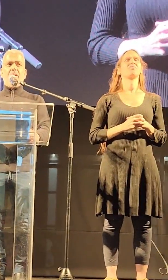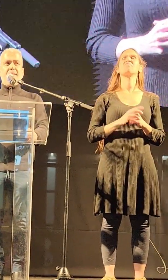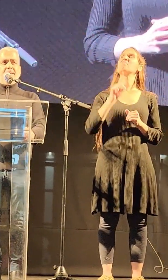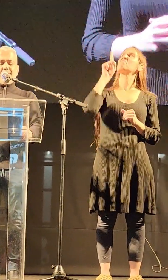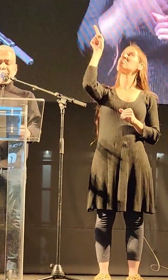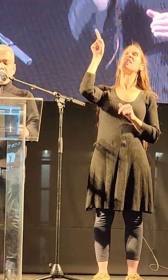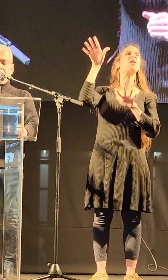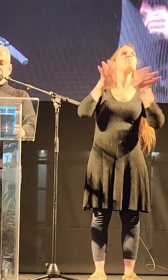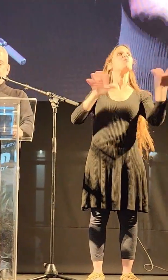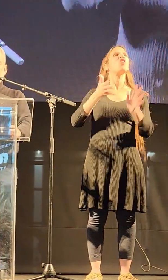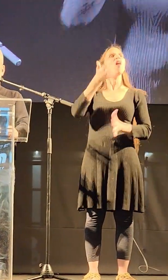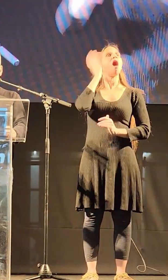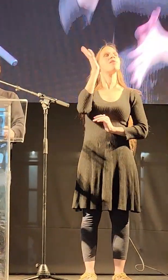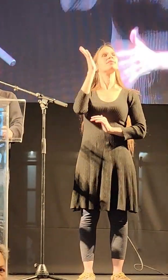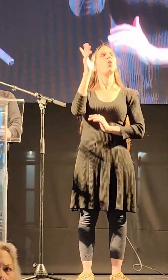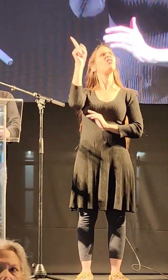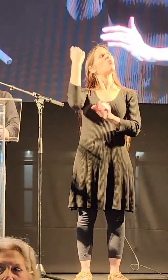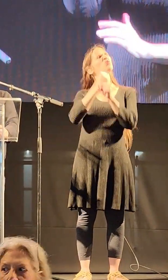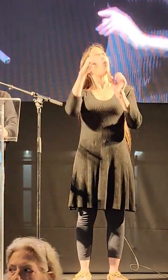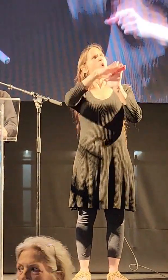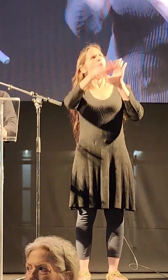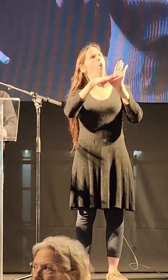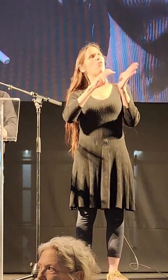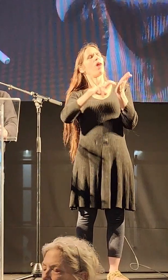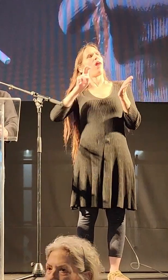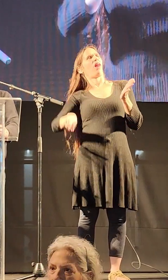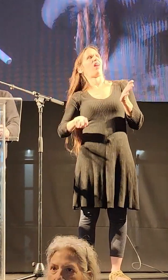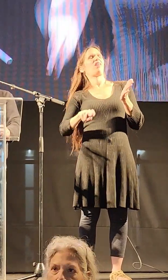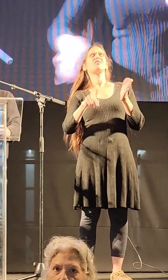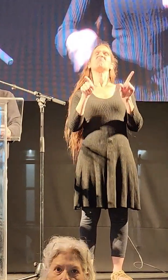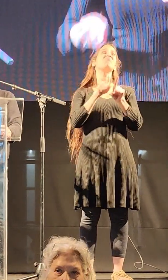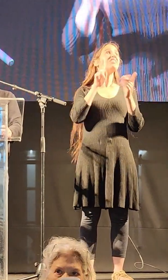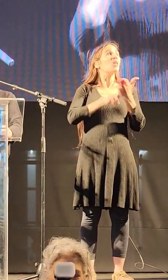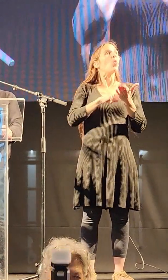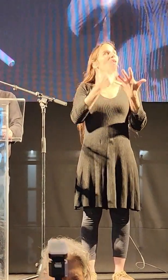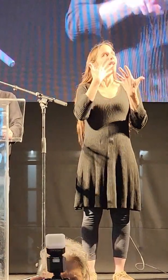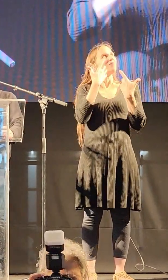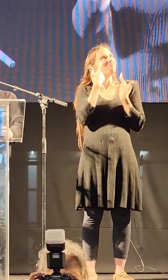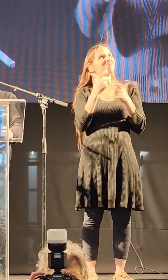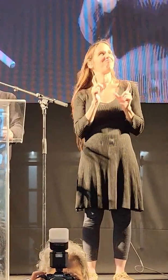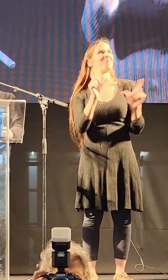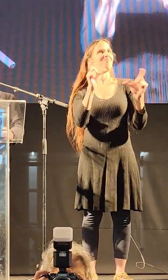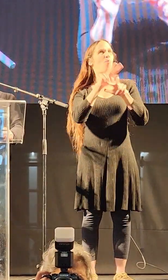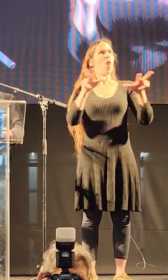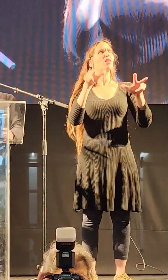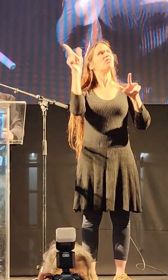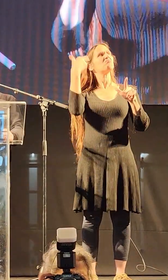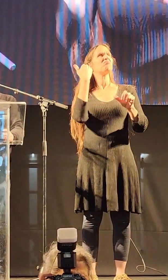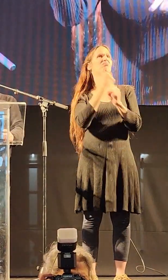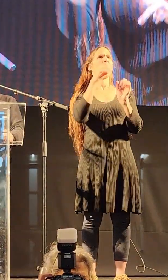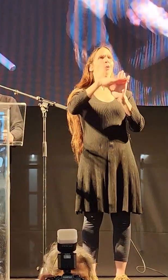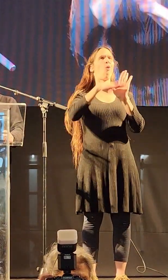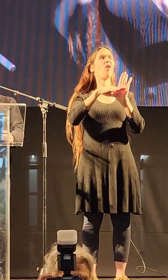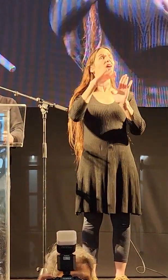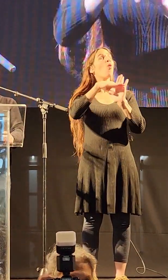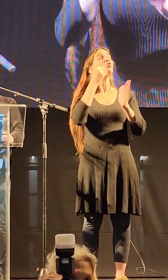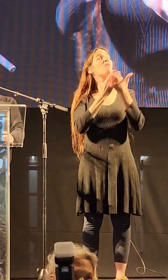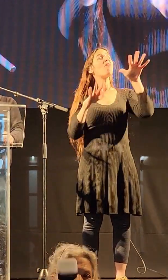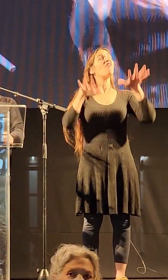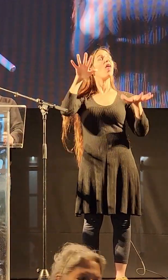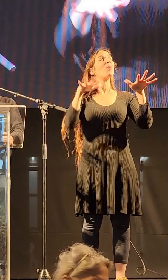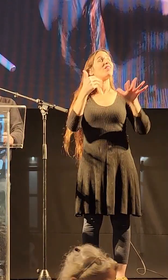ואתם, ממשלת האסון, מחוקקים חוק השתמטות מהזכות להגן על המולדת. חוק שמפלה בדם